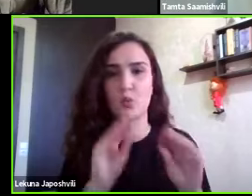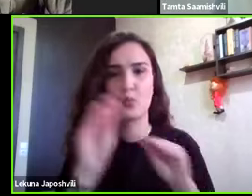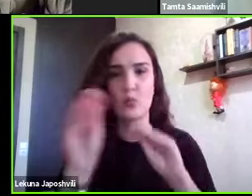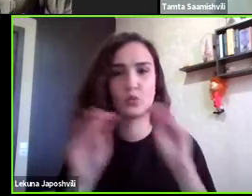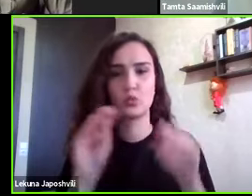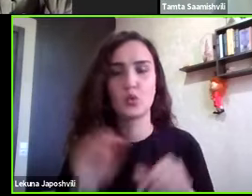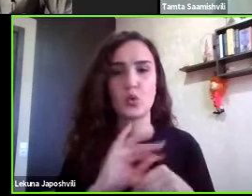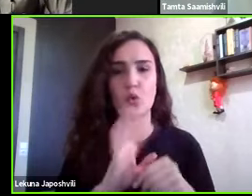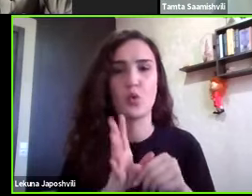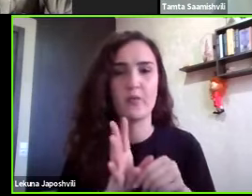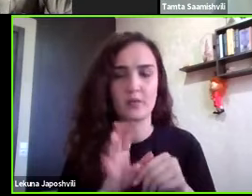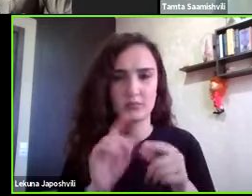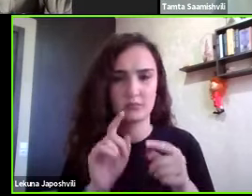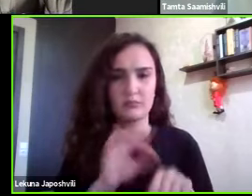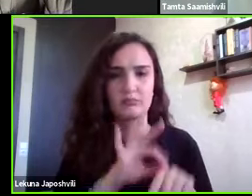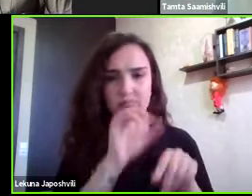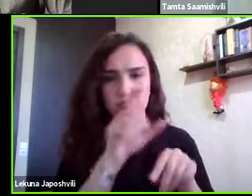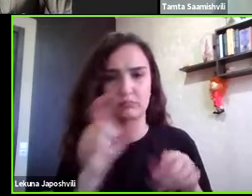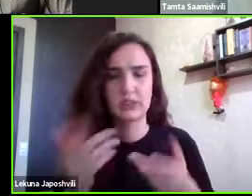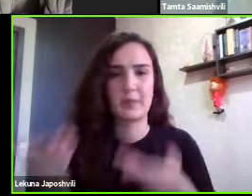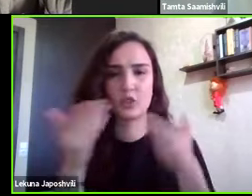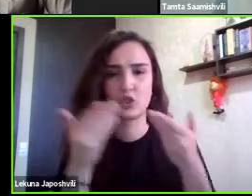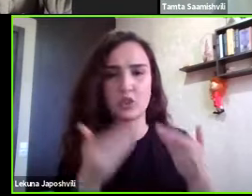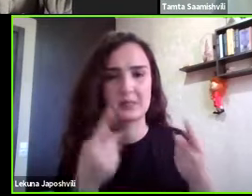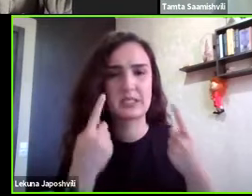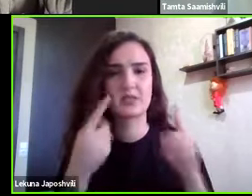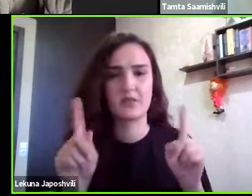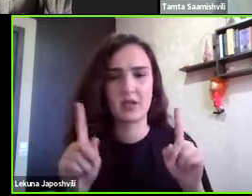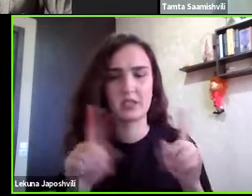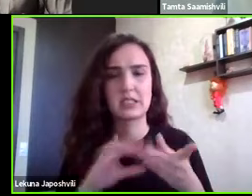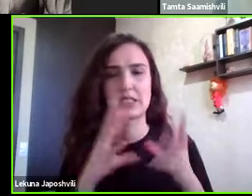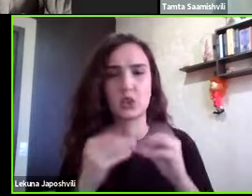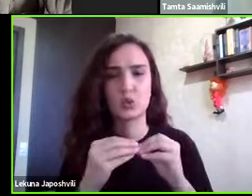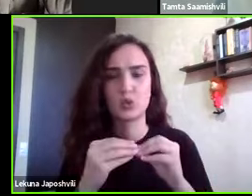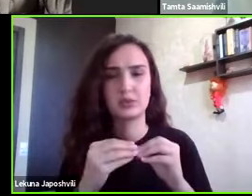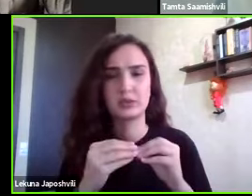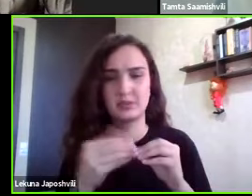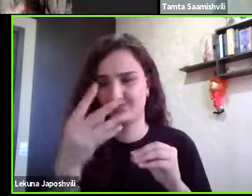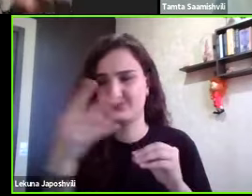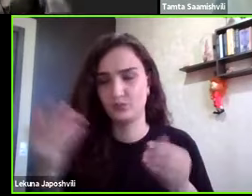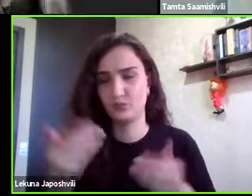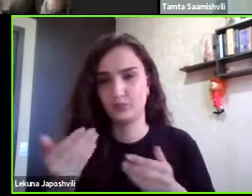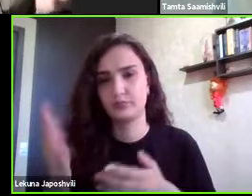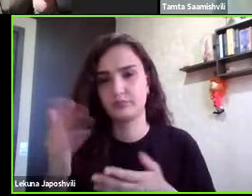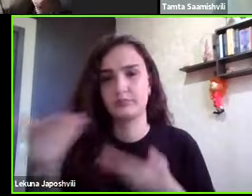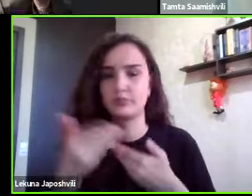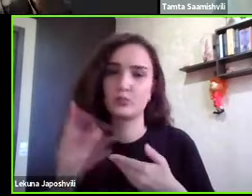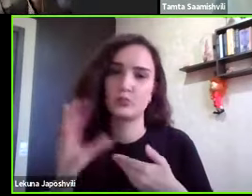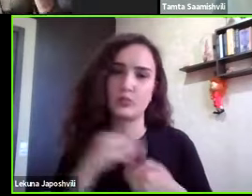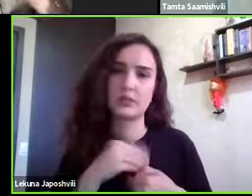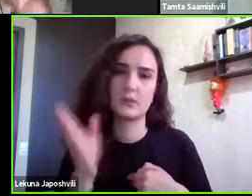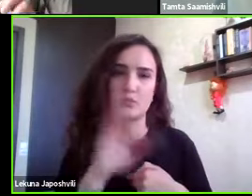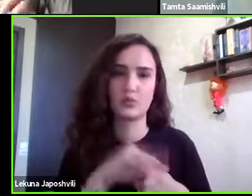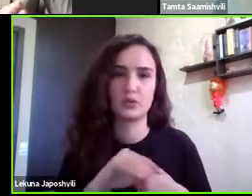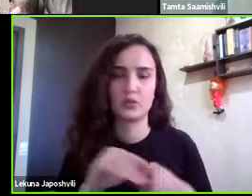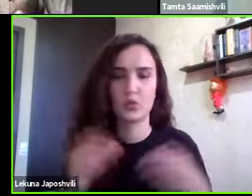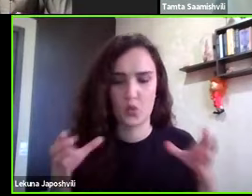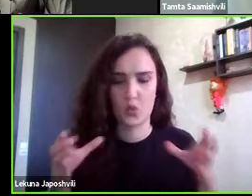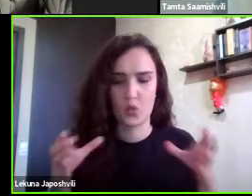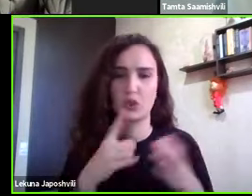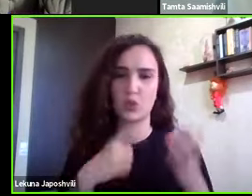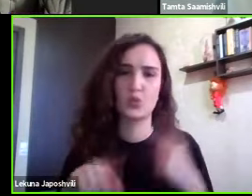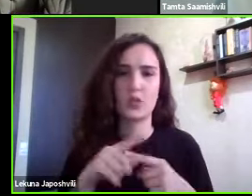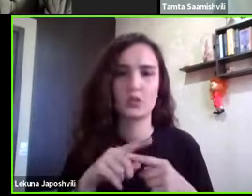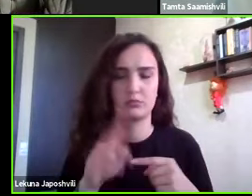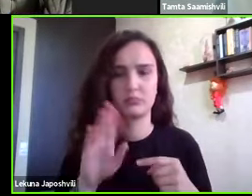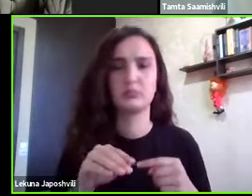COVID ფართი ინფიცირებულებმა დაპატიჟეს სხვა საერთო საცხოვრები და სტუდენტები, რომ ერთად კოლექტიურად გადაეტანათ